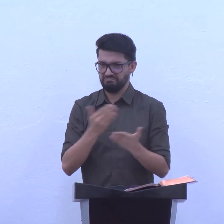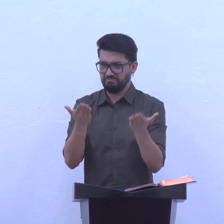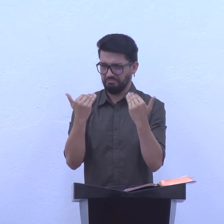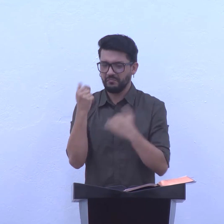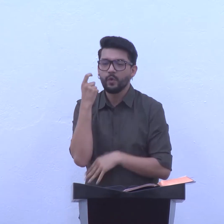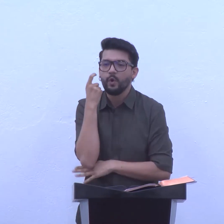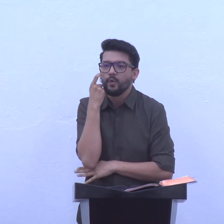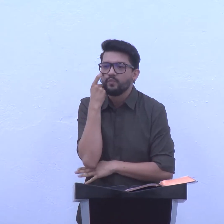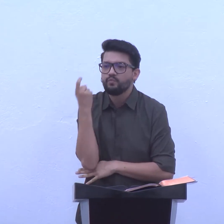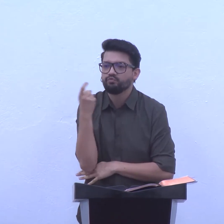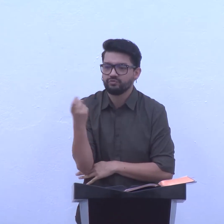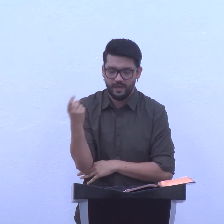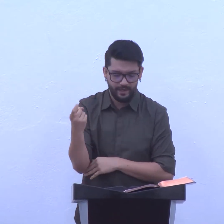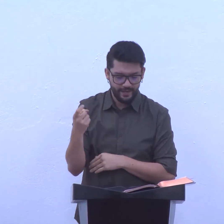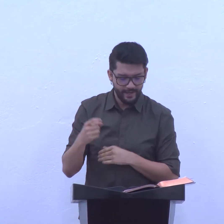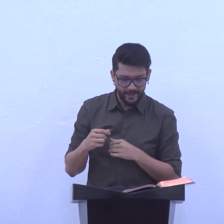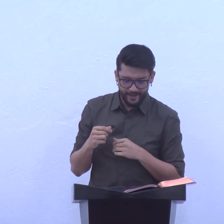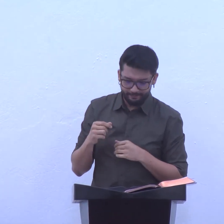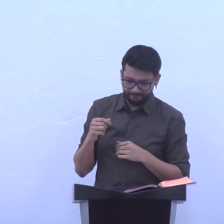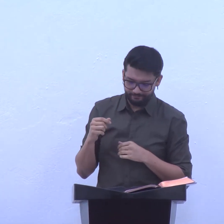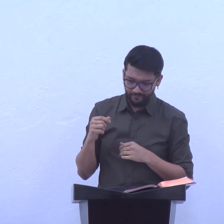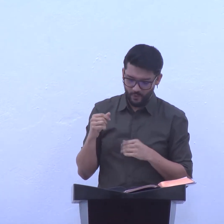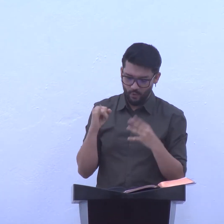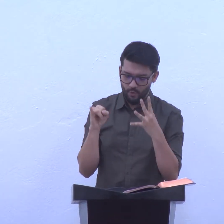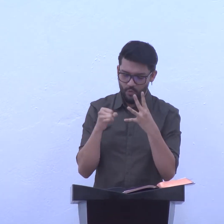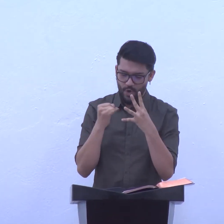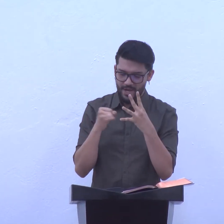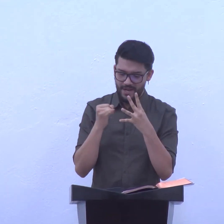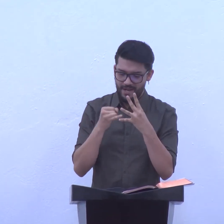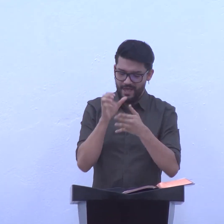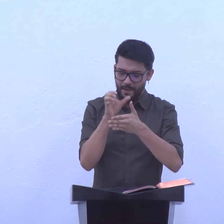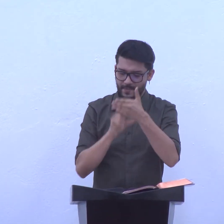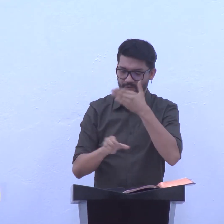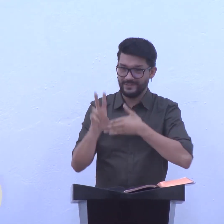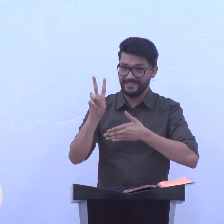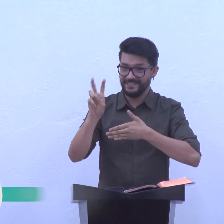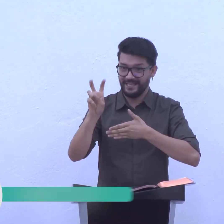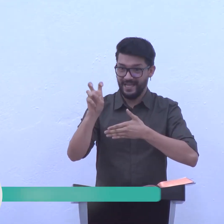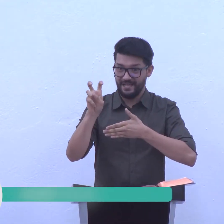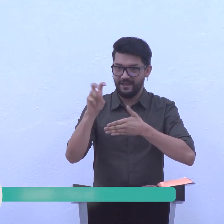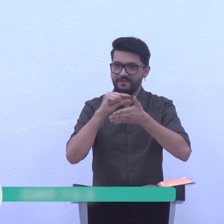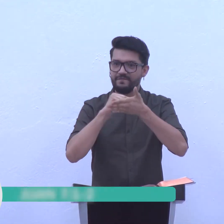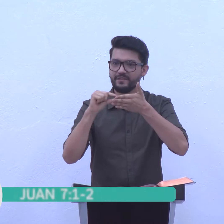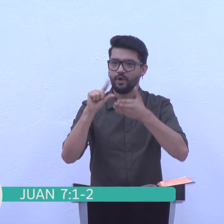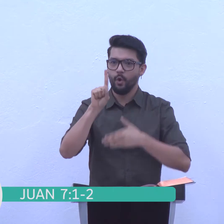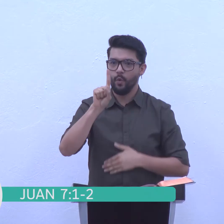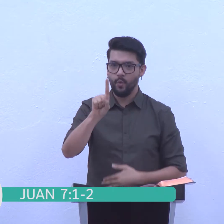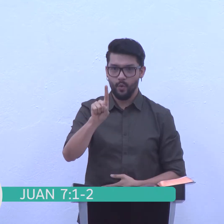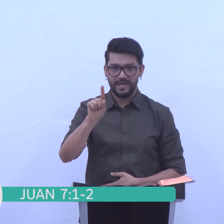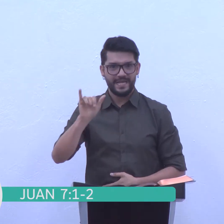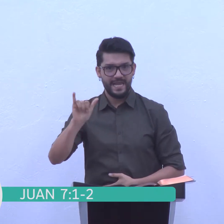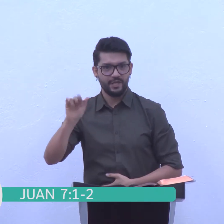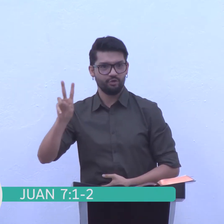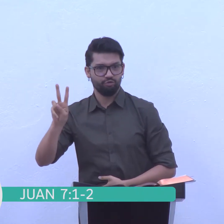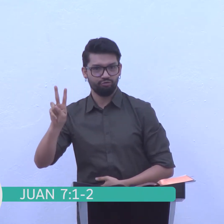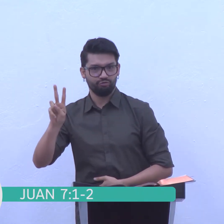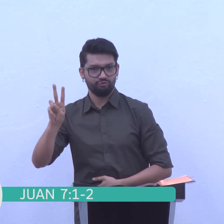Pues bien, le voy a pedir el favor que vaya conmigo a Juan, capítulo 7,